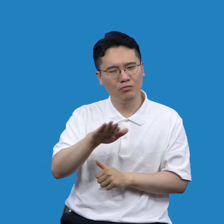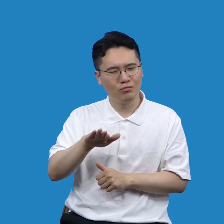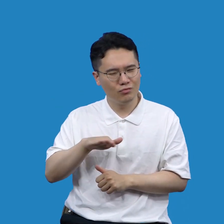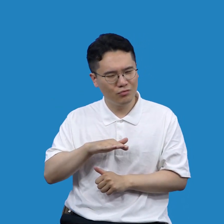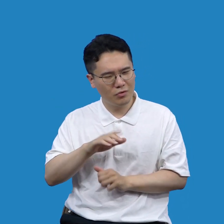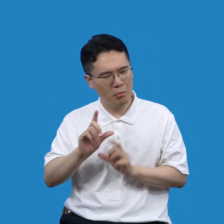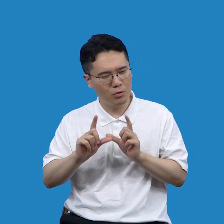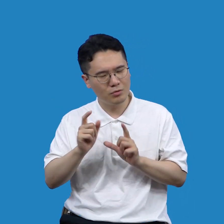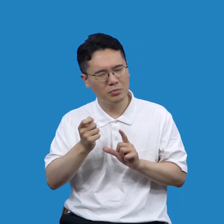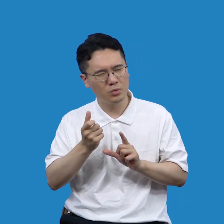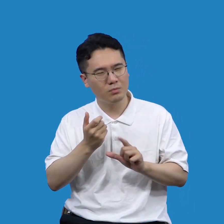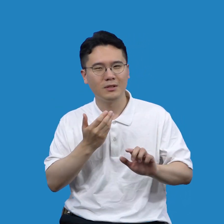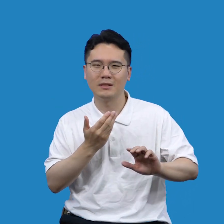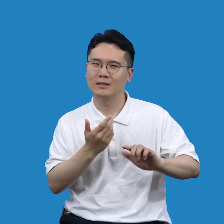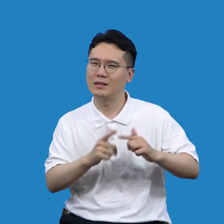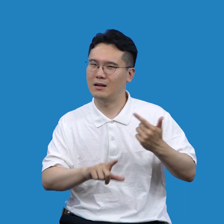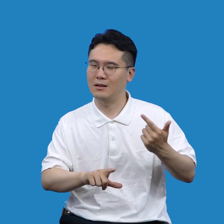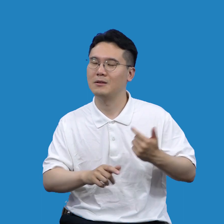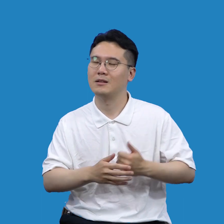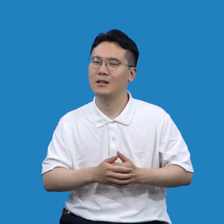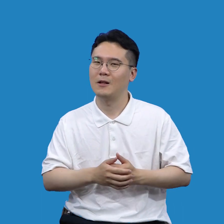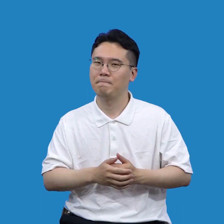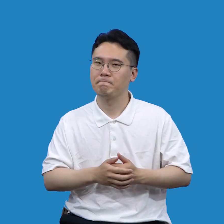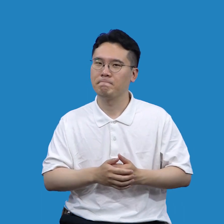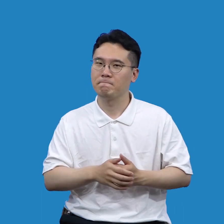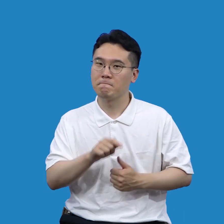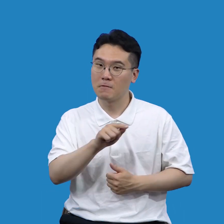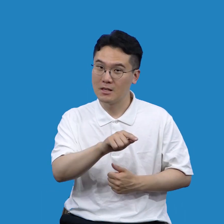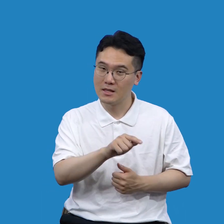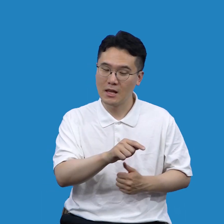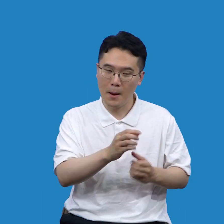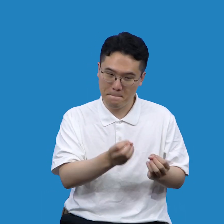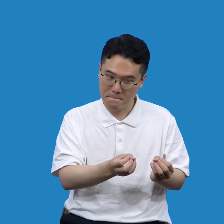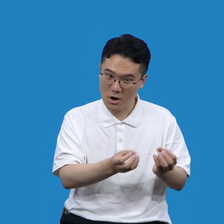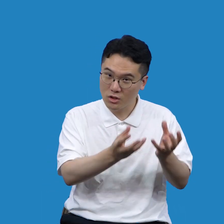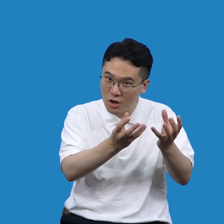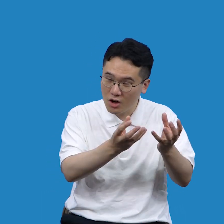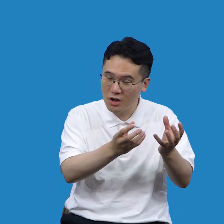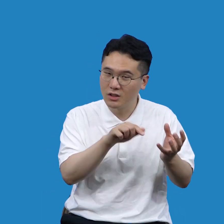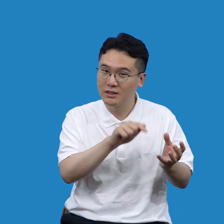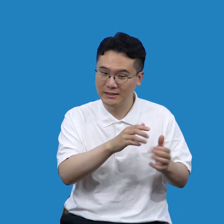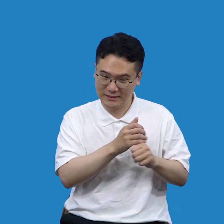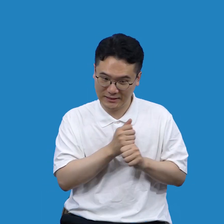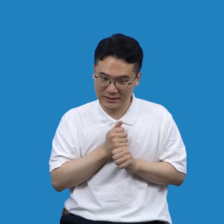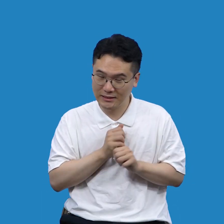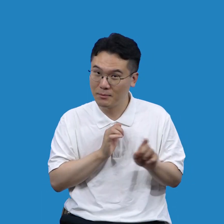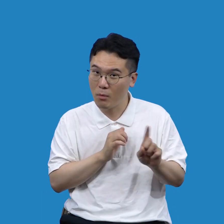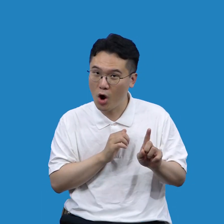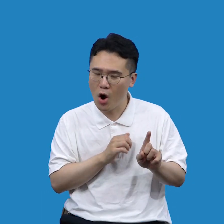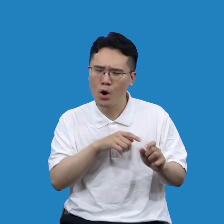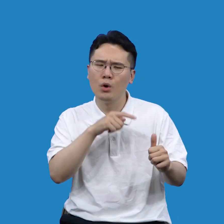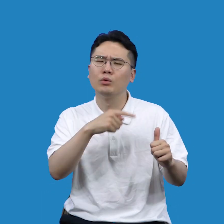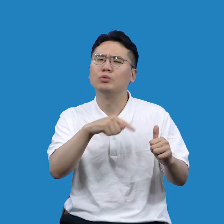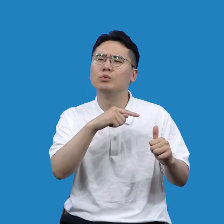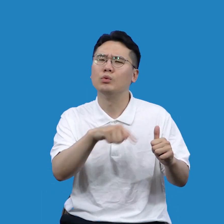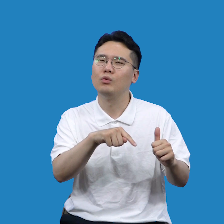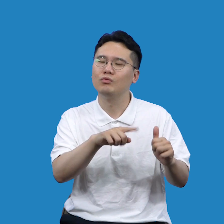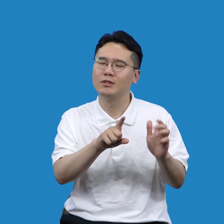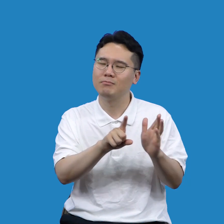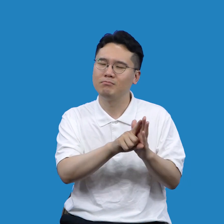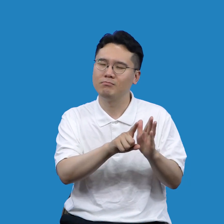한마디로 그들의 명절 지키기는 우리보다 훨씬 더 교육적이고 그리고